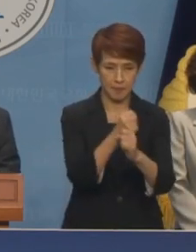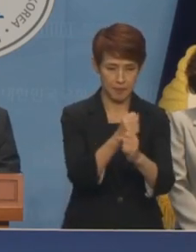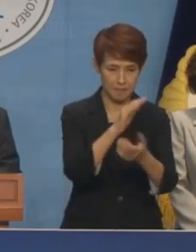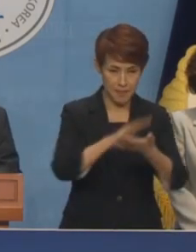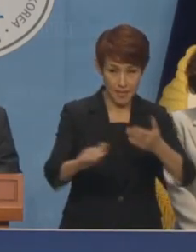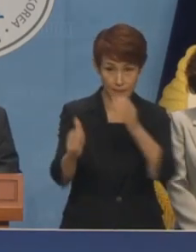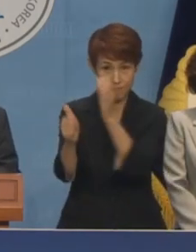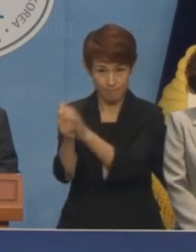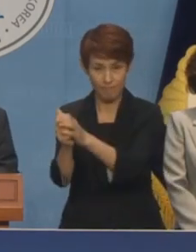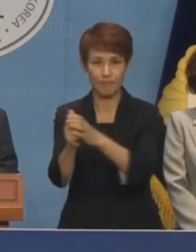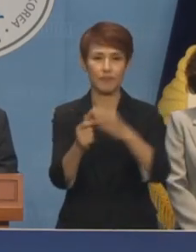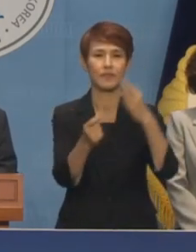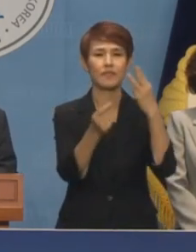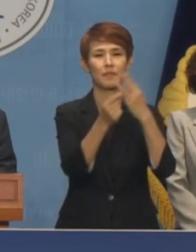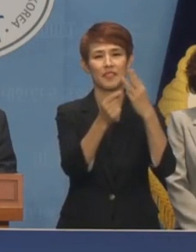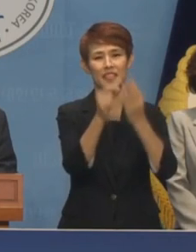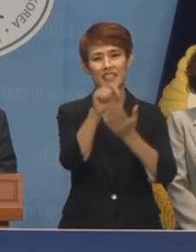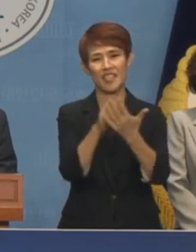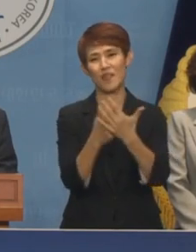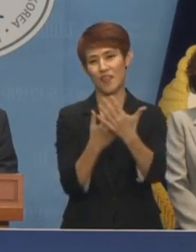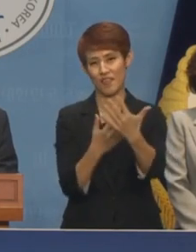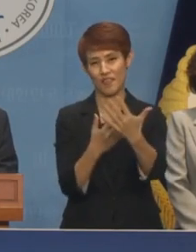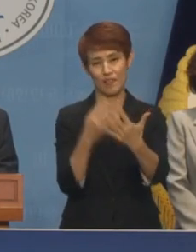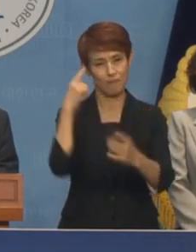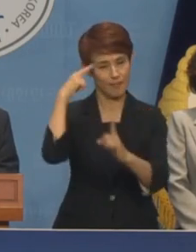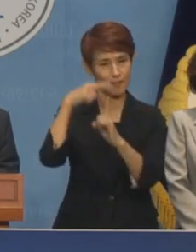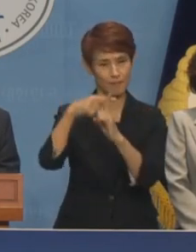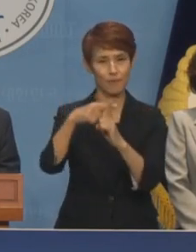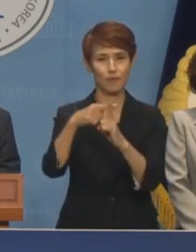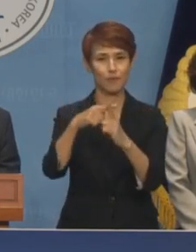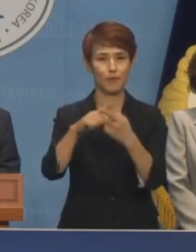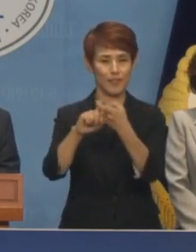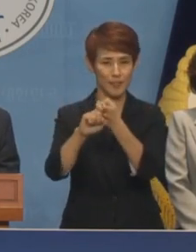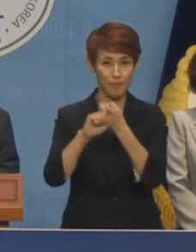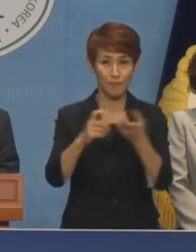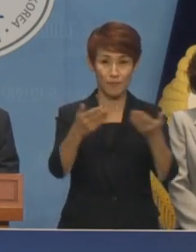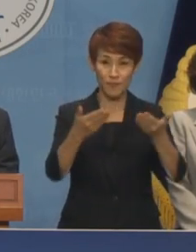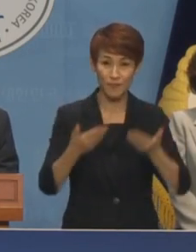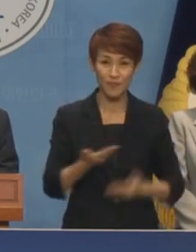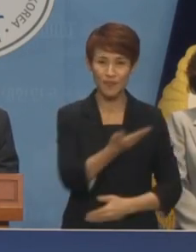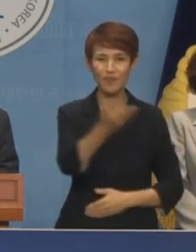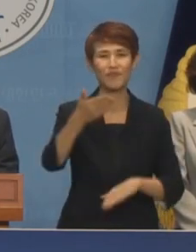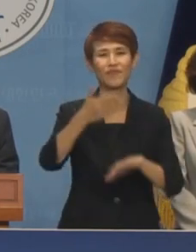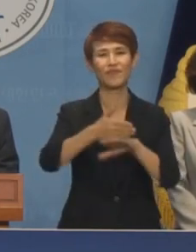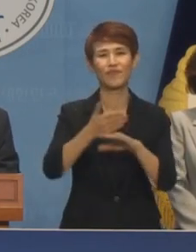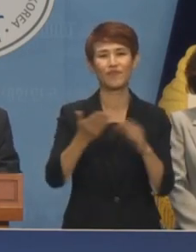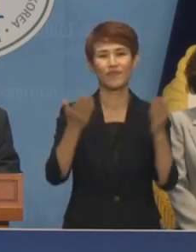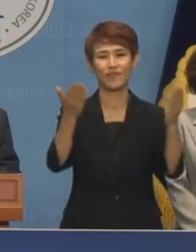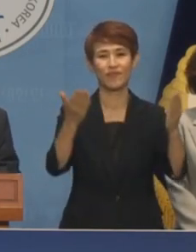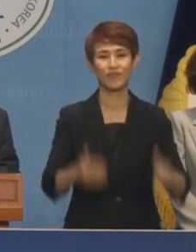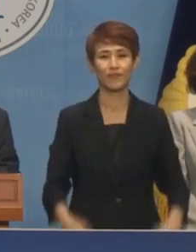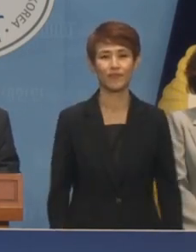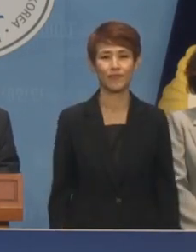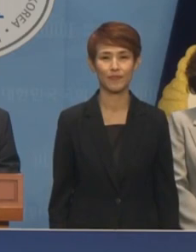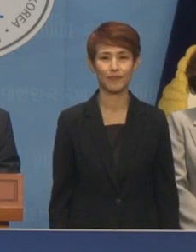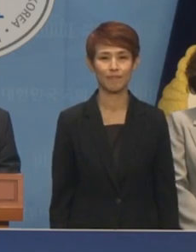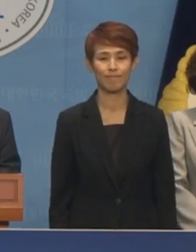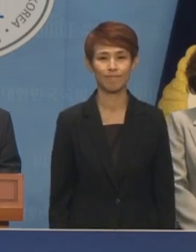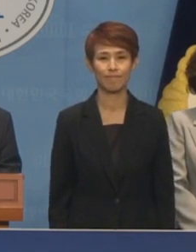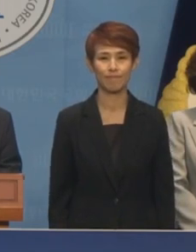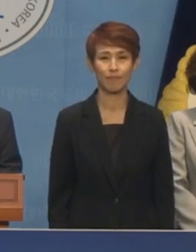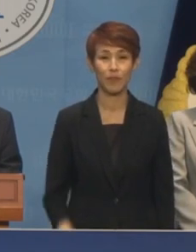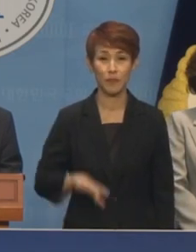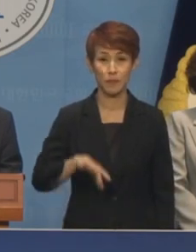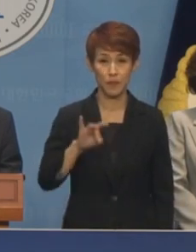번째 기자회견을 합니다. 긍정적인 관심과 호응을 보내주신 분들께 감사드립니다. 기자회견을 시작에